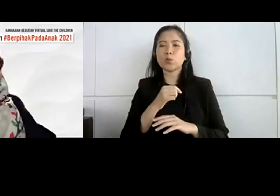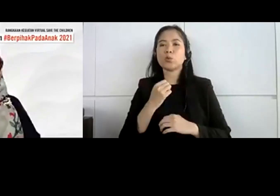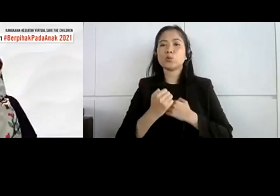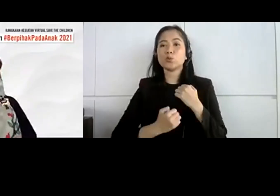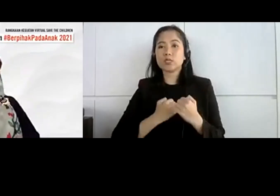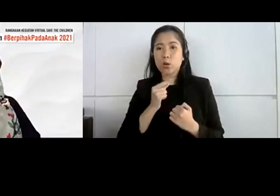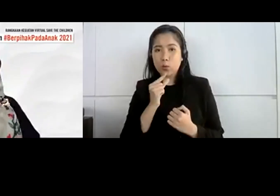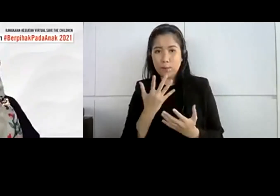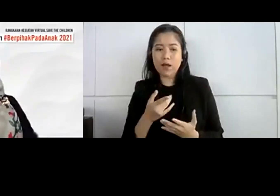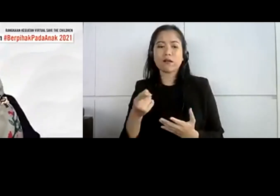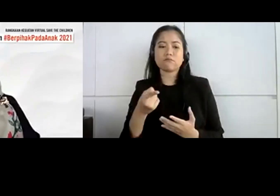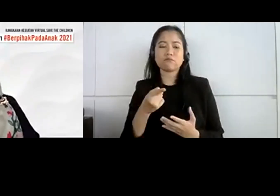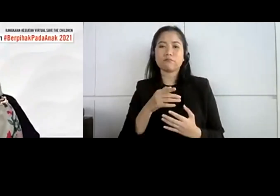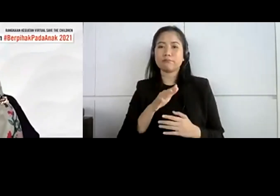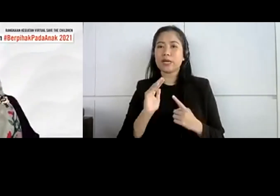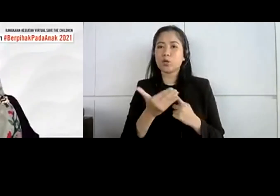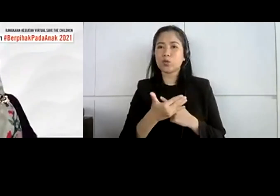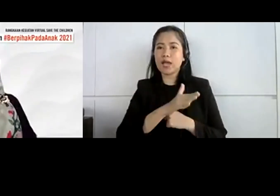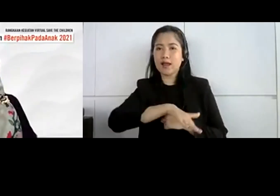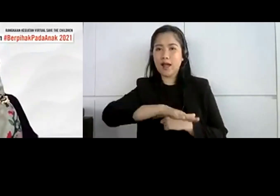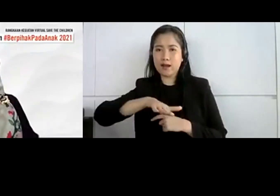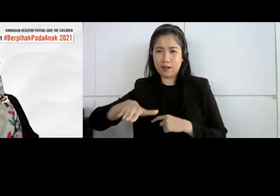melindungi putra-putri didik kita.